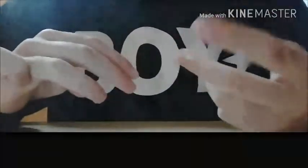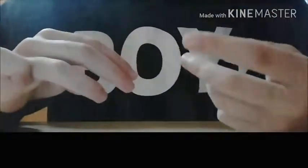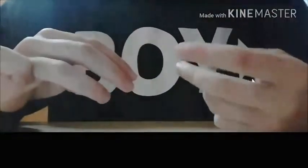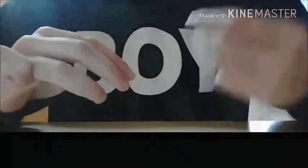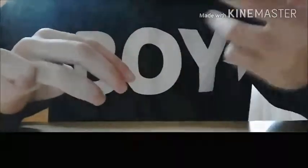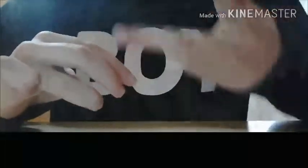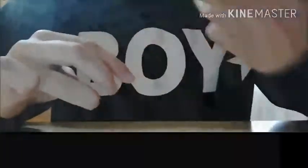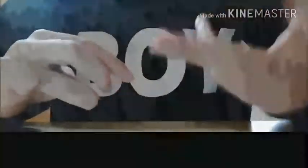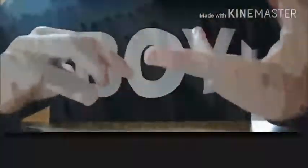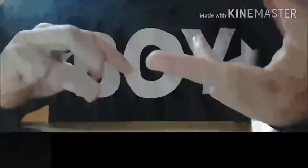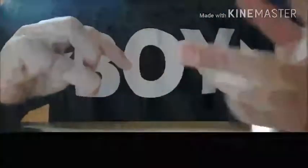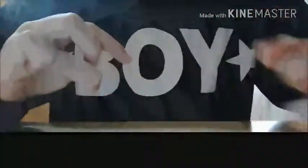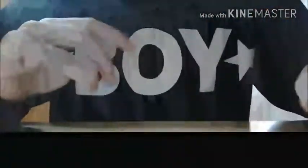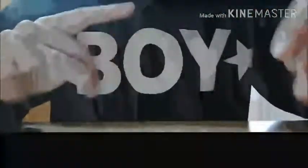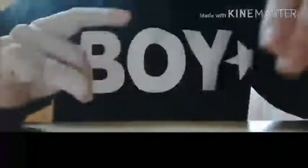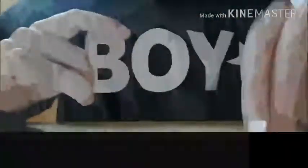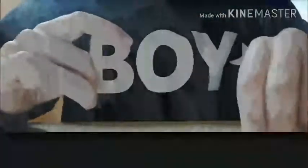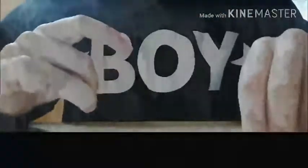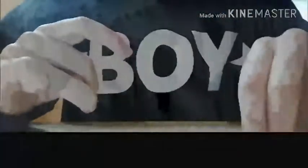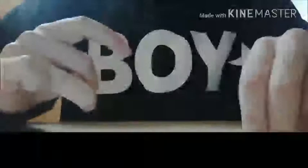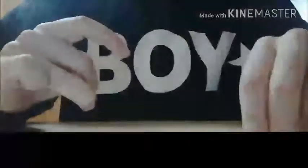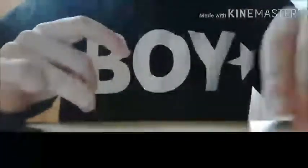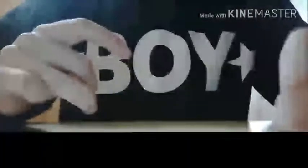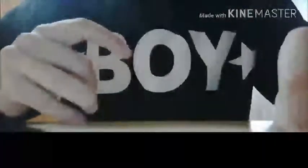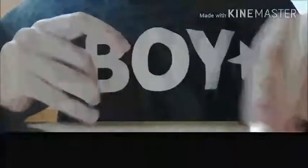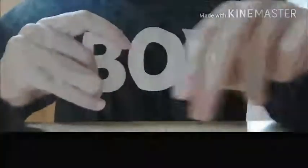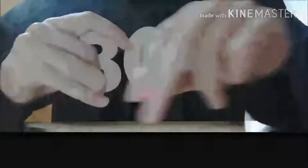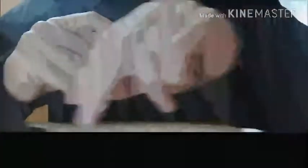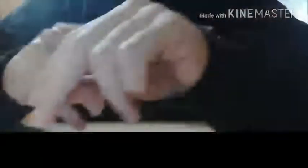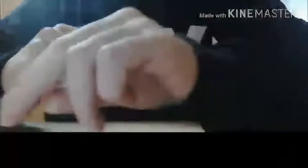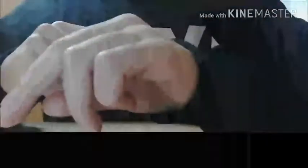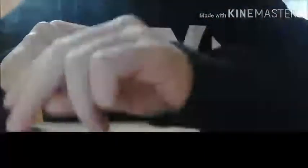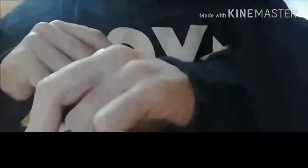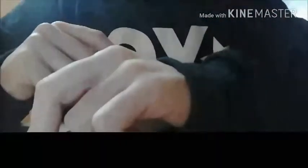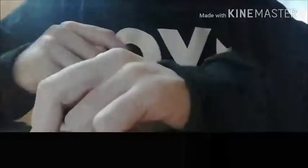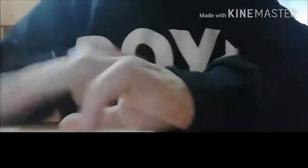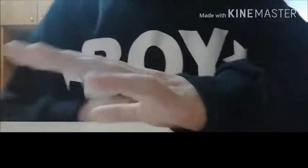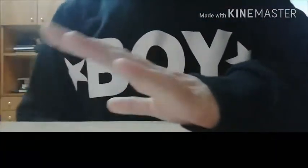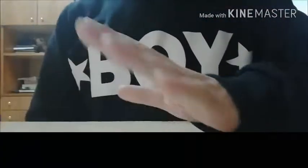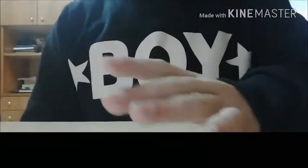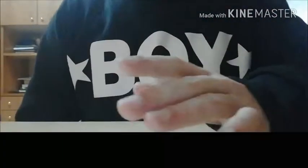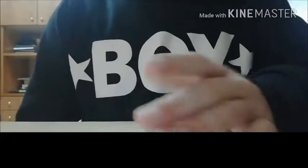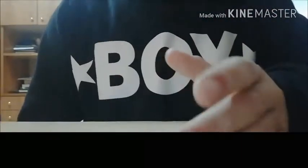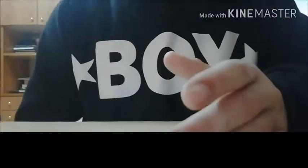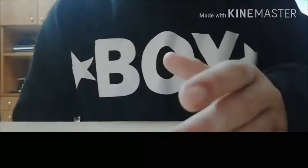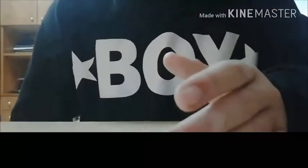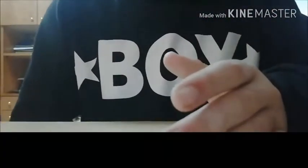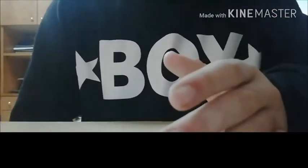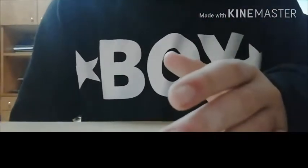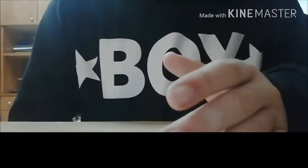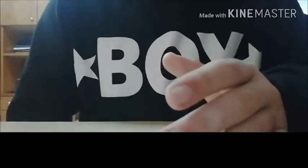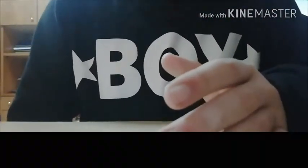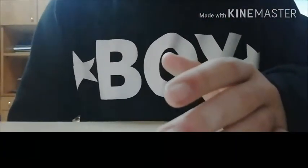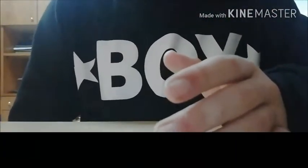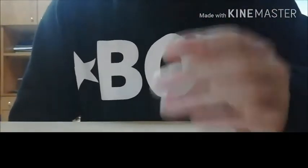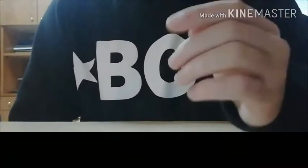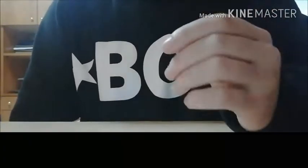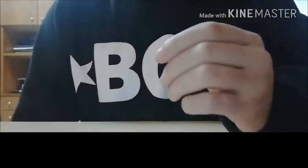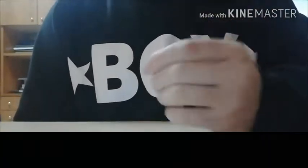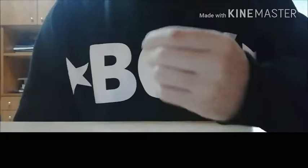diplomatica oddio conflitto diplomatico o crisi diplomatica è la stessa cosa perché trovati che stiamo facendo